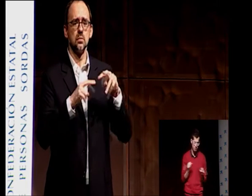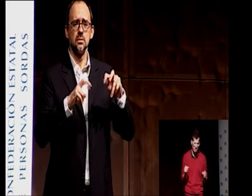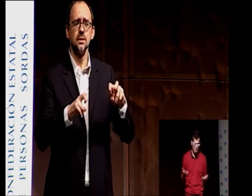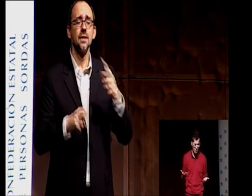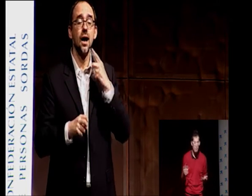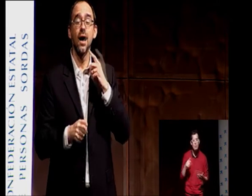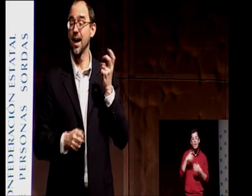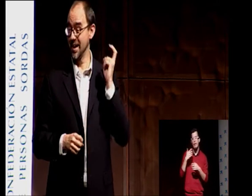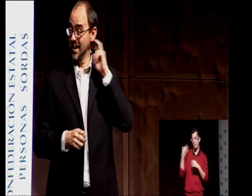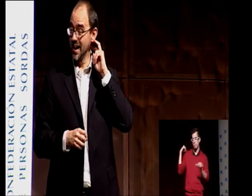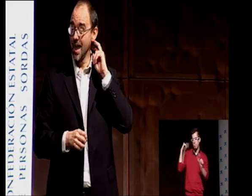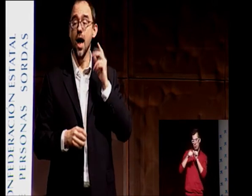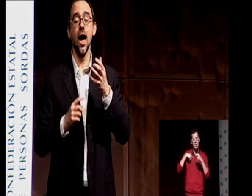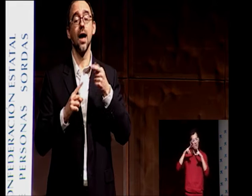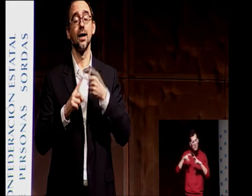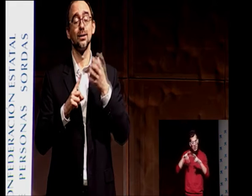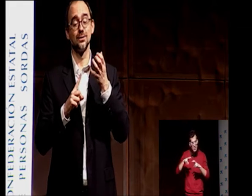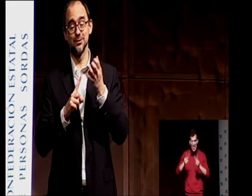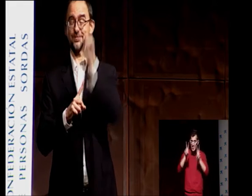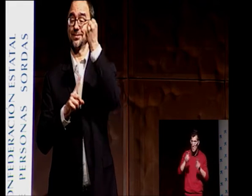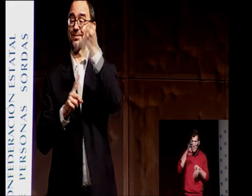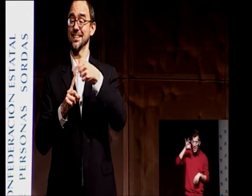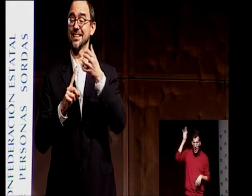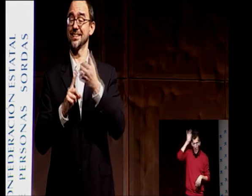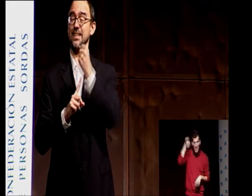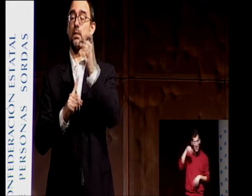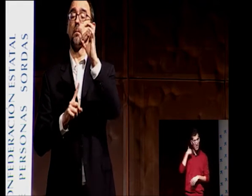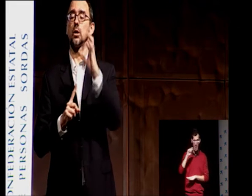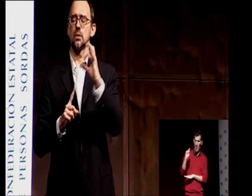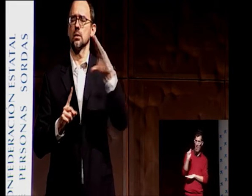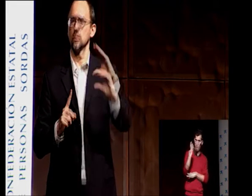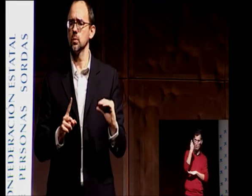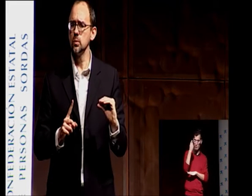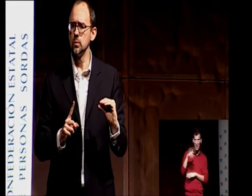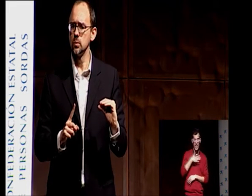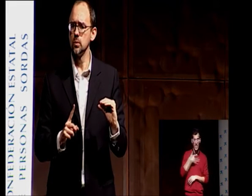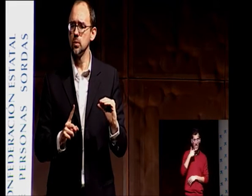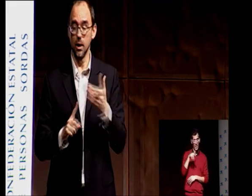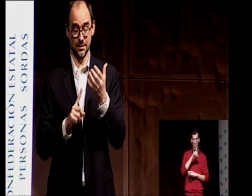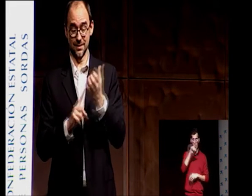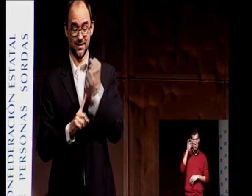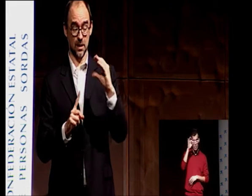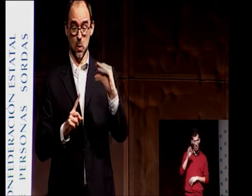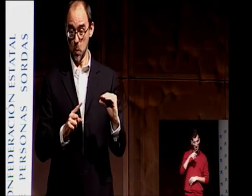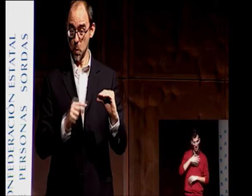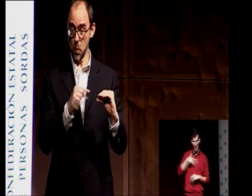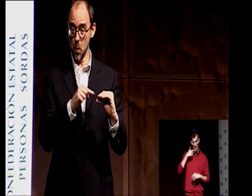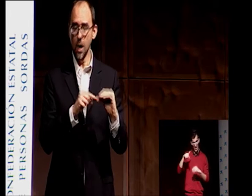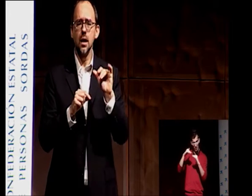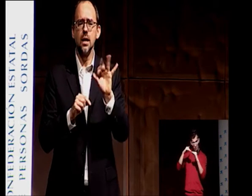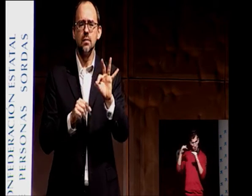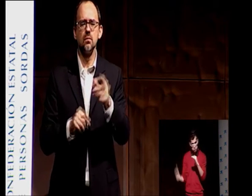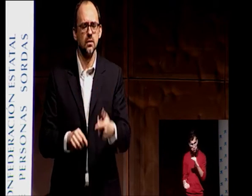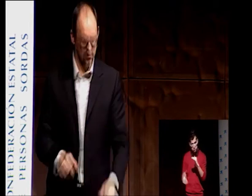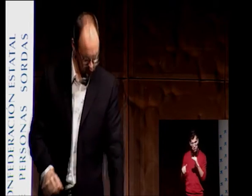e en la en lo que realmente aporta el implante el implante no va a permitir tener una conversación